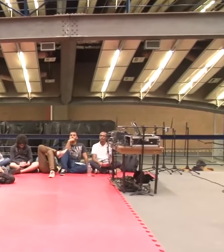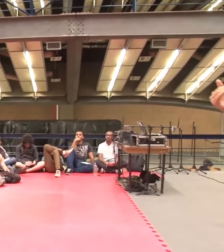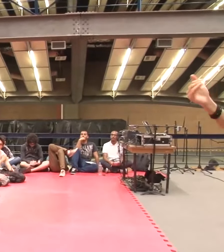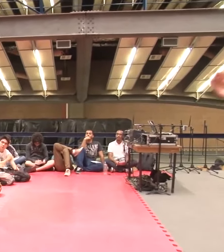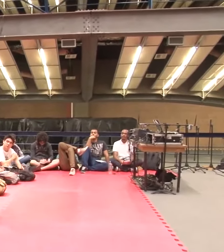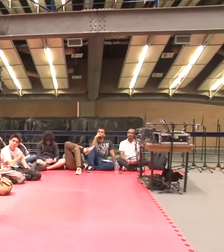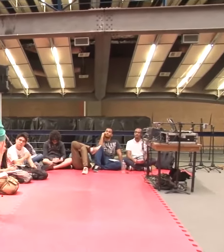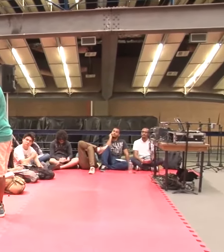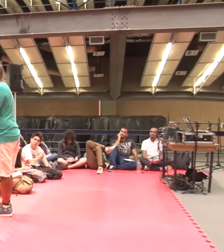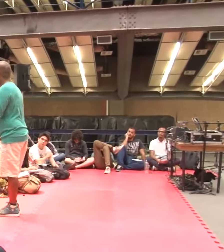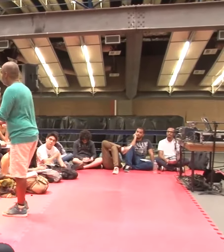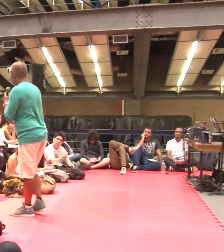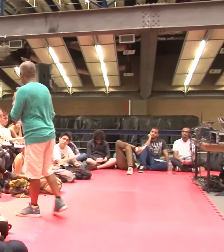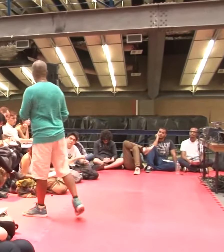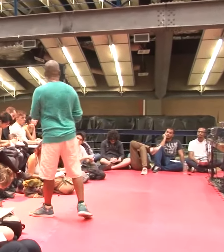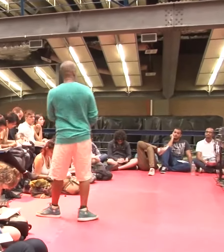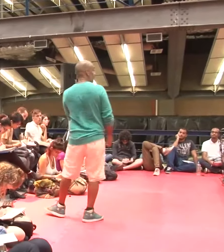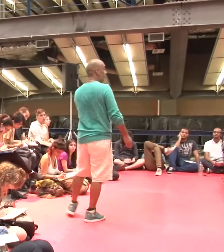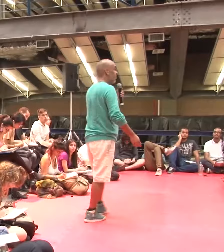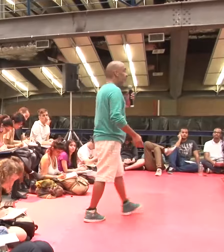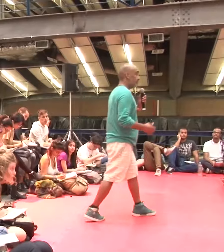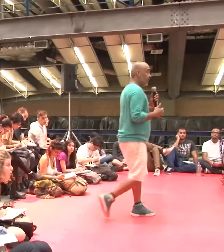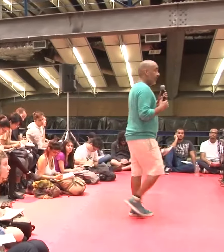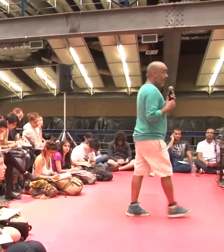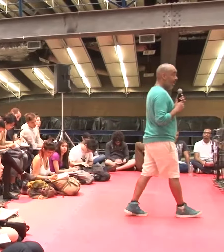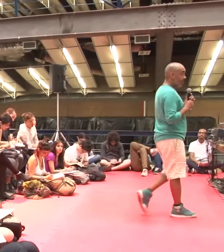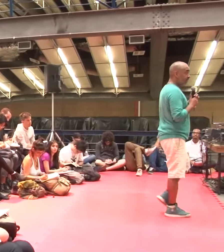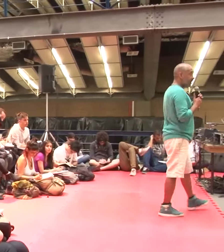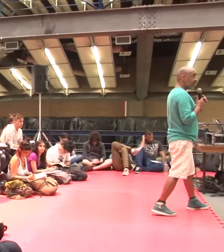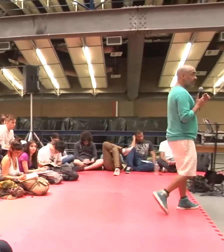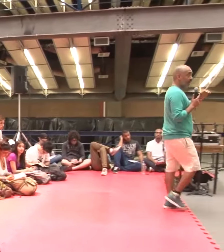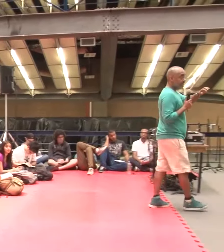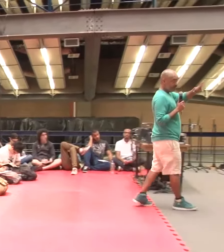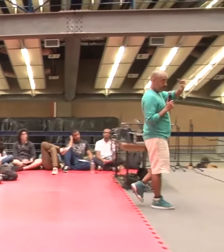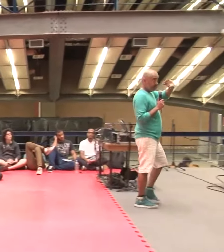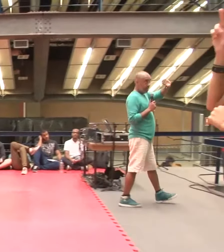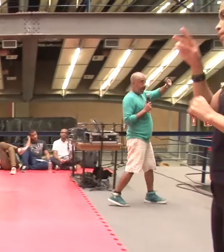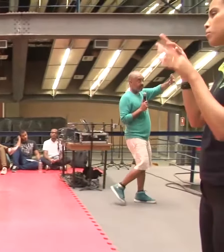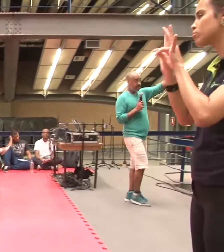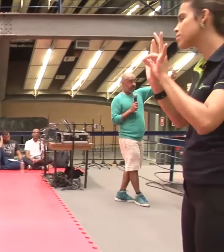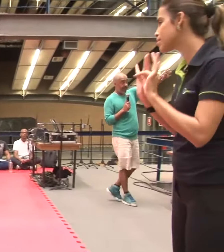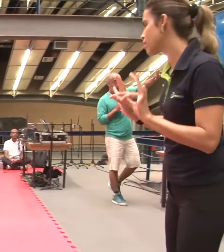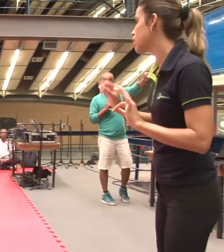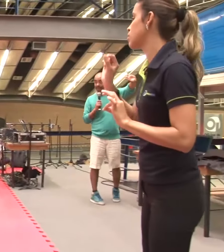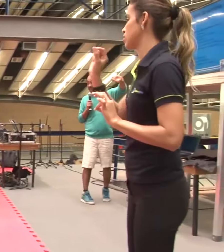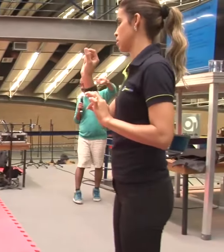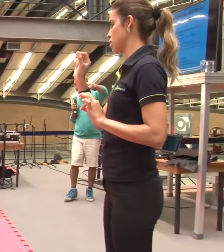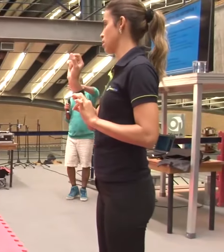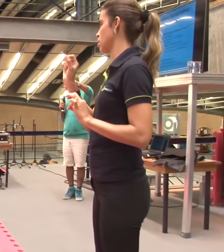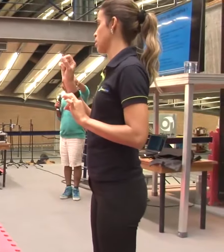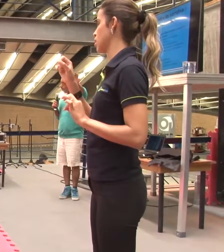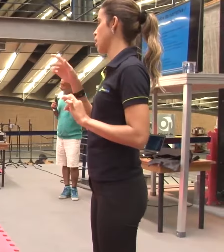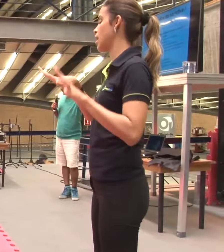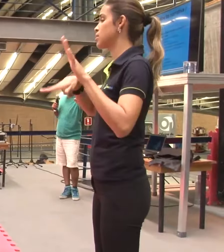tentar analisar o todo do mundo. Lembram vocês de um detalhe? A gente às vezes fala